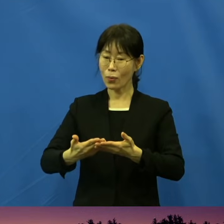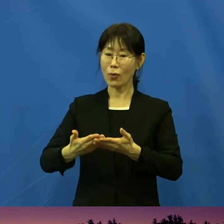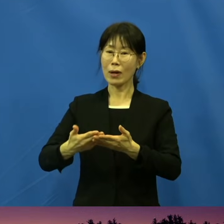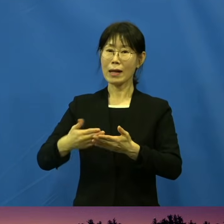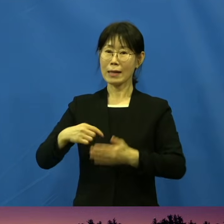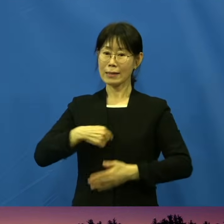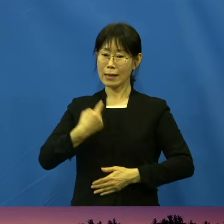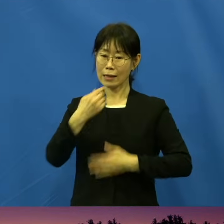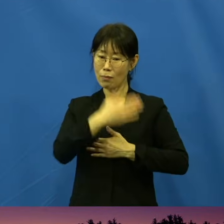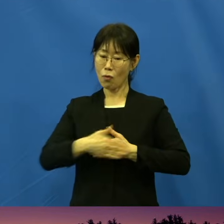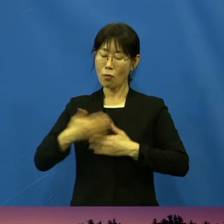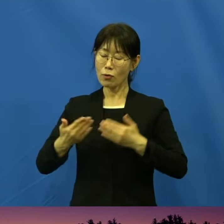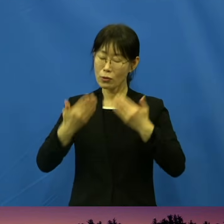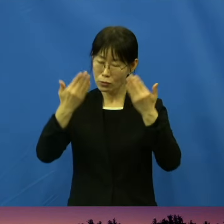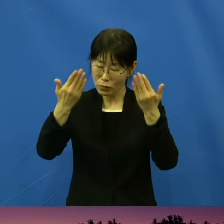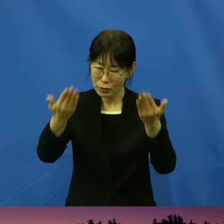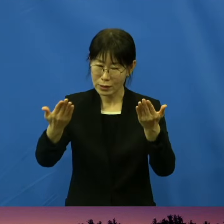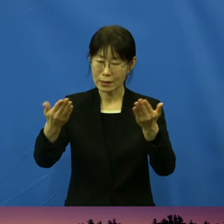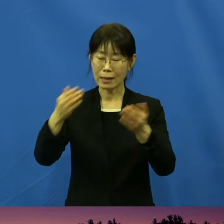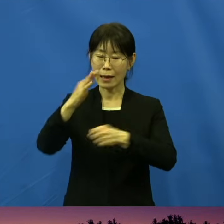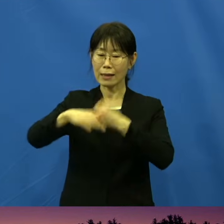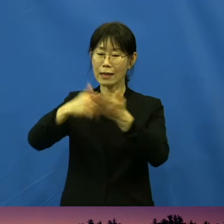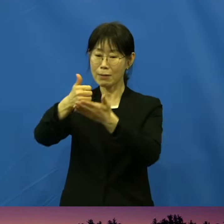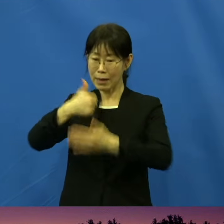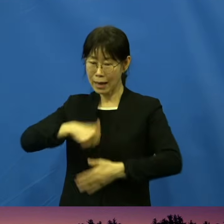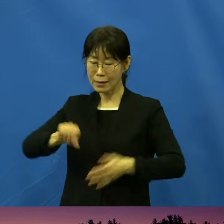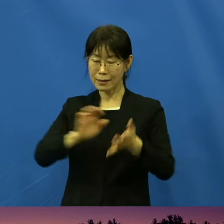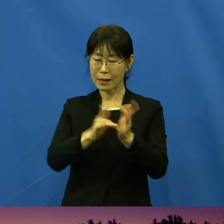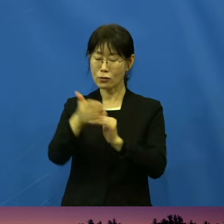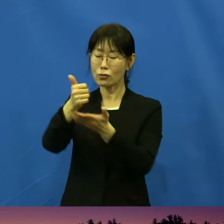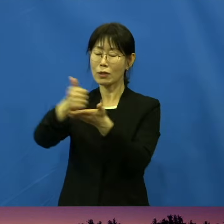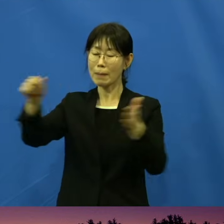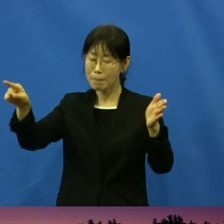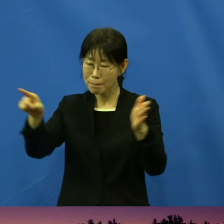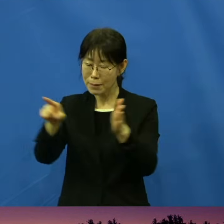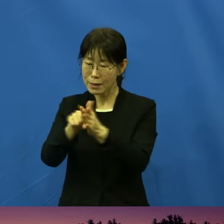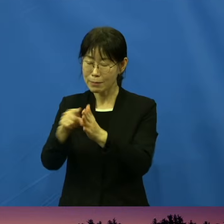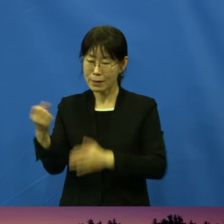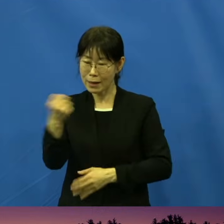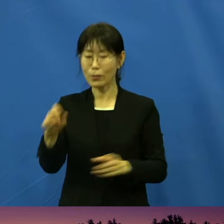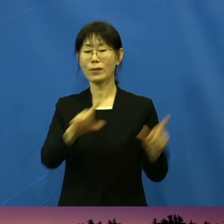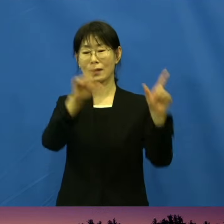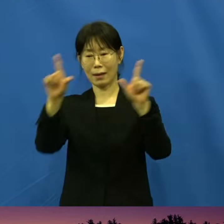버리신 하나님의 아들을 믿는 믿음 안에서 하는 것입니다.